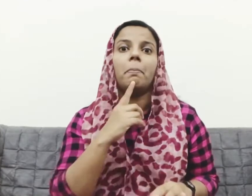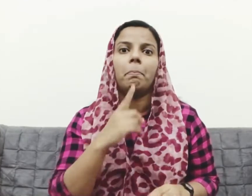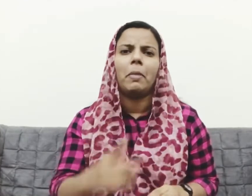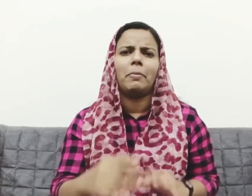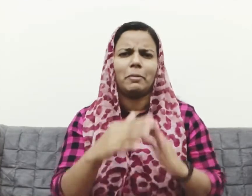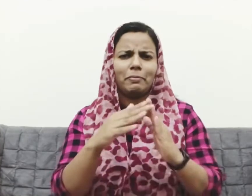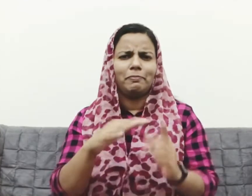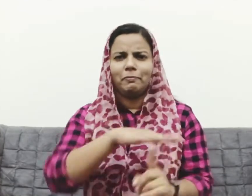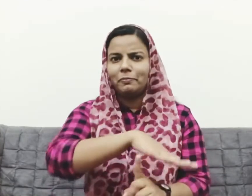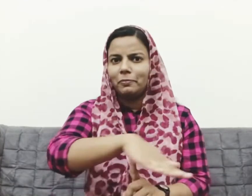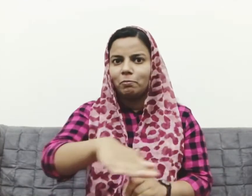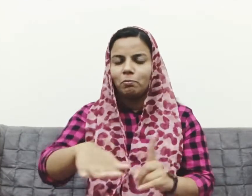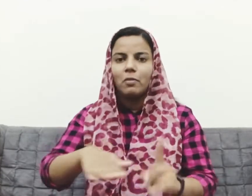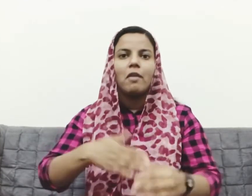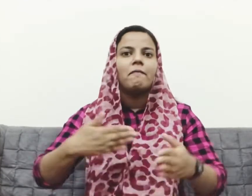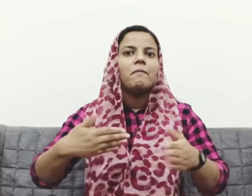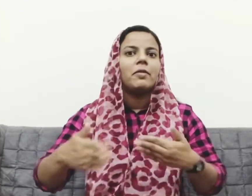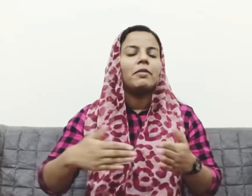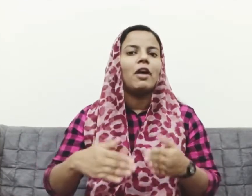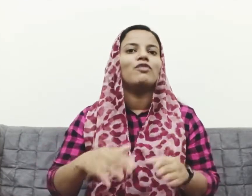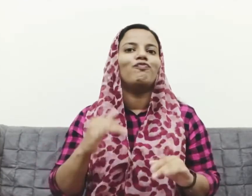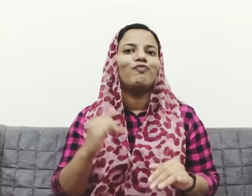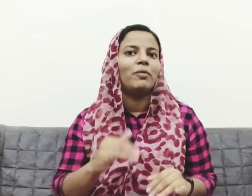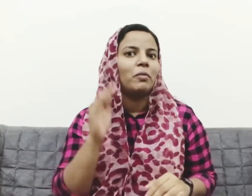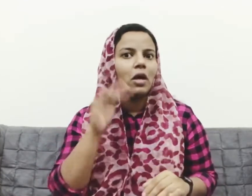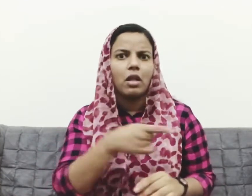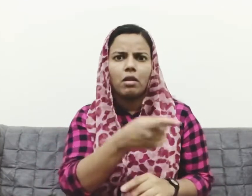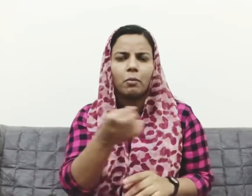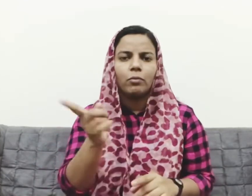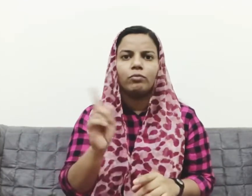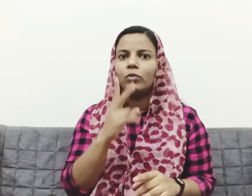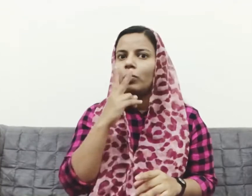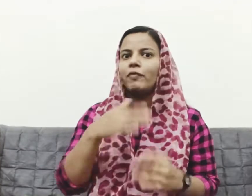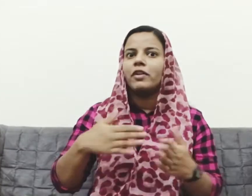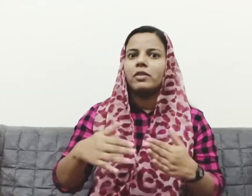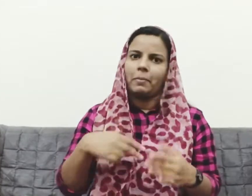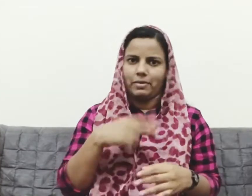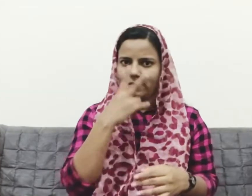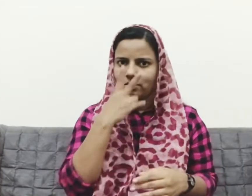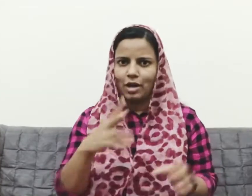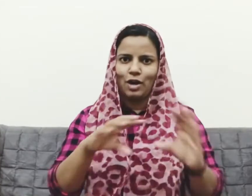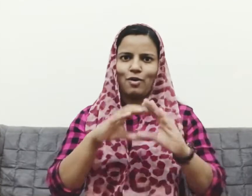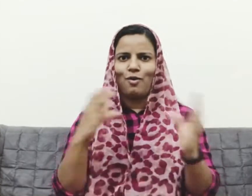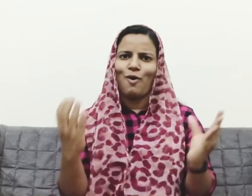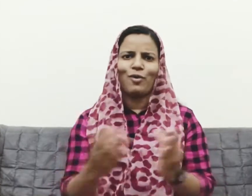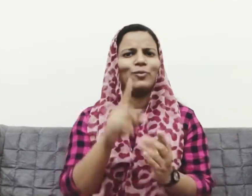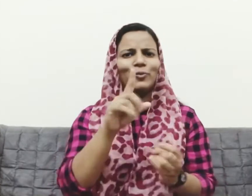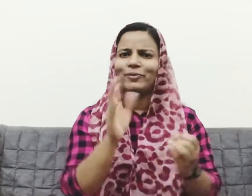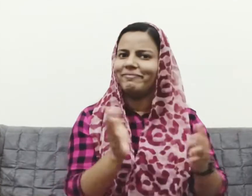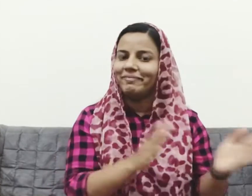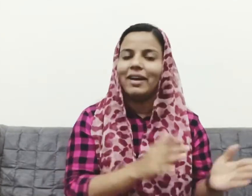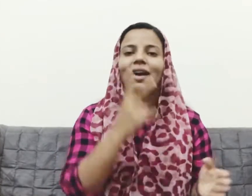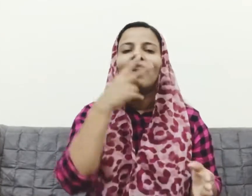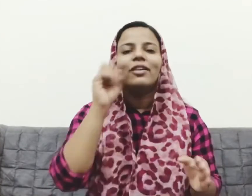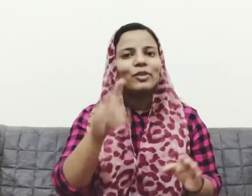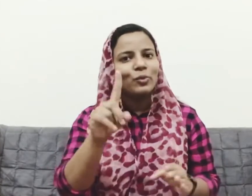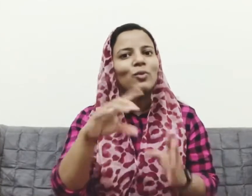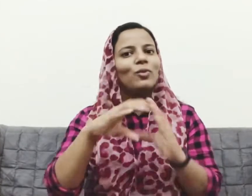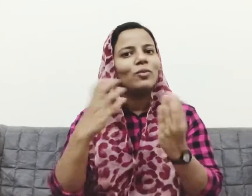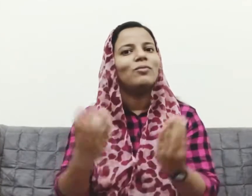നിങ്ങളുടെ സറൗണ്ടിങ്സിൽ അത് കേട്ടുകൊണ്ടിരിക്കുക. നിങ്ങൾക്കറിയാമോ, നമ്മൾ കാണുന്ന ഒരു ലോകമുണ്ട്, നമ്മൾ കാണാത്ത ഒരു ലോകമുണ്ട്.